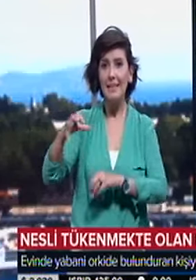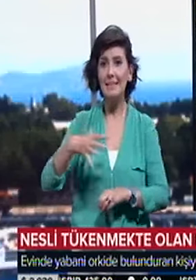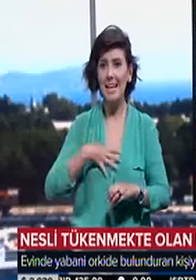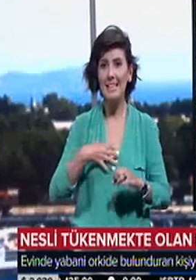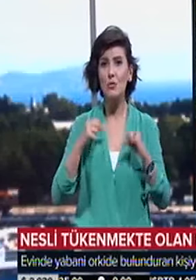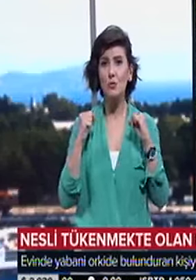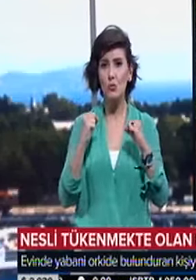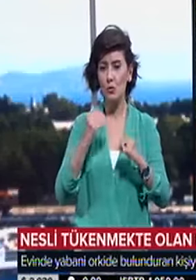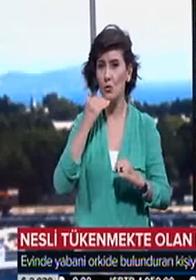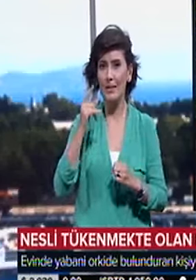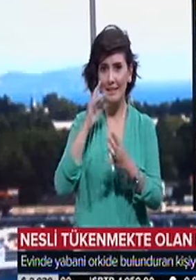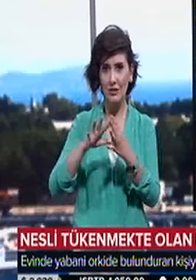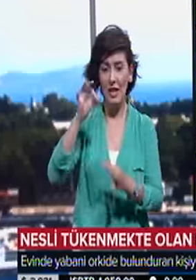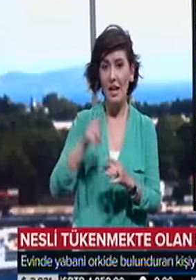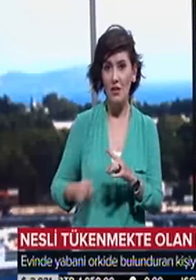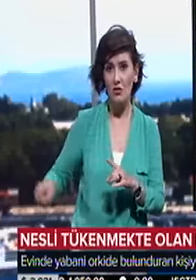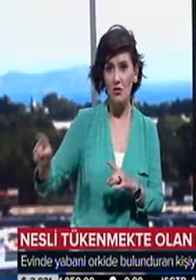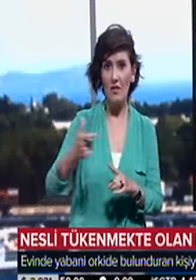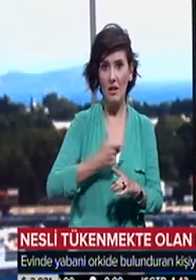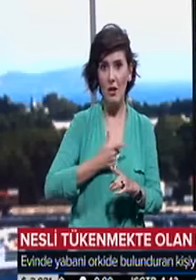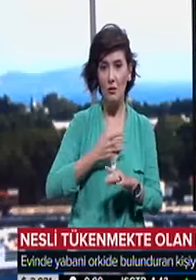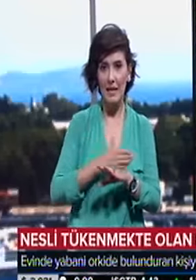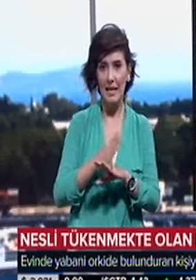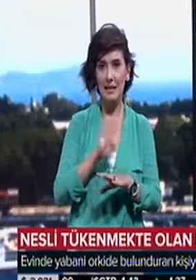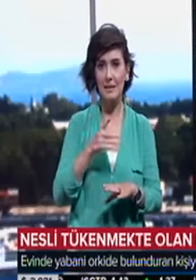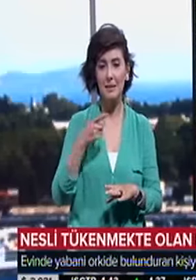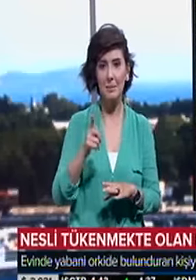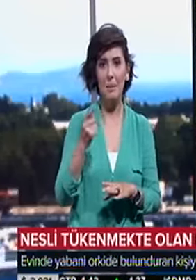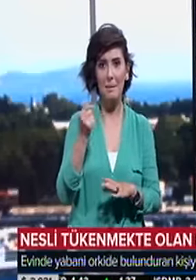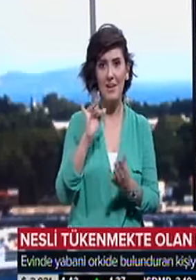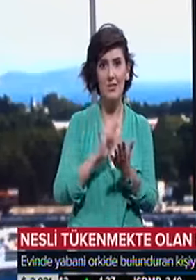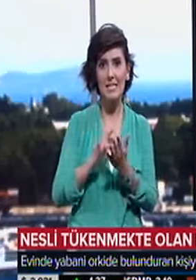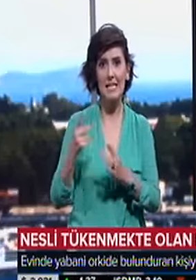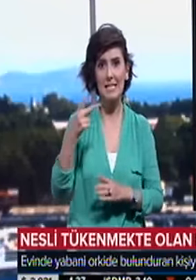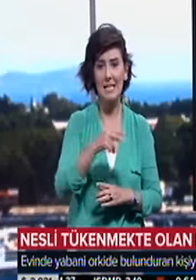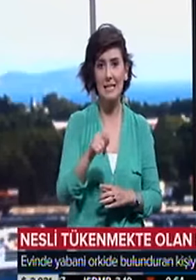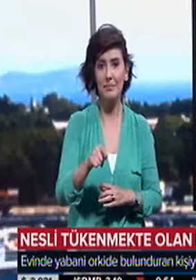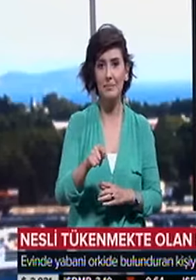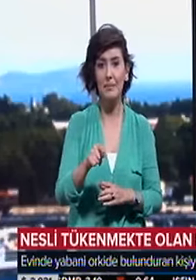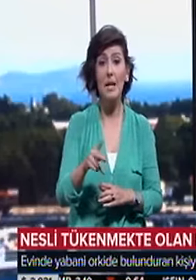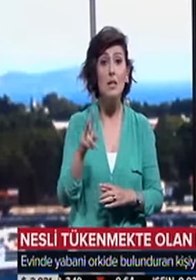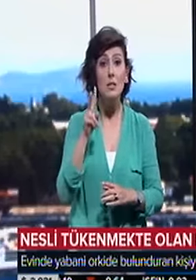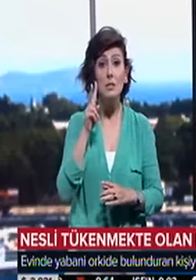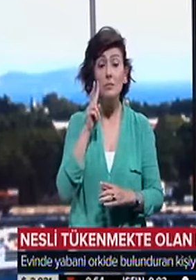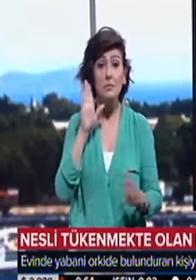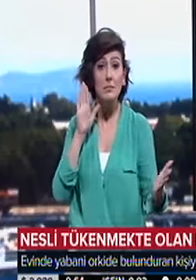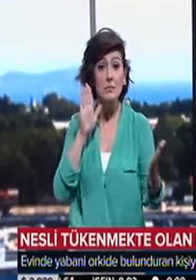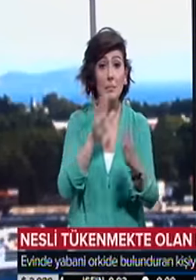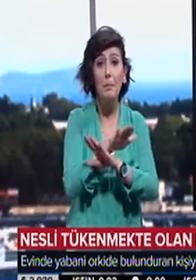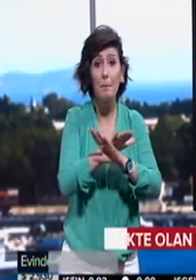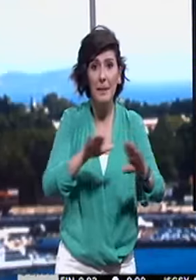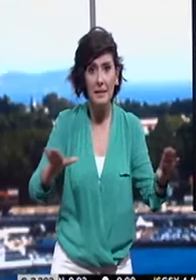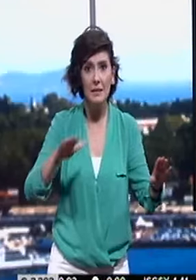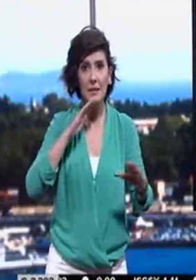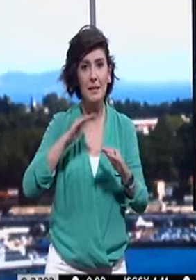ve kendisinin kuruttuğunu söyleyen kişiye çevre kanunu gereği 40 bin lira para cezası kesildi.